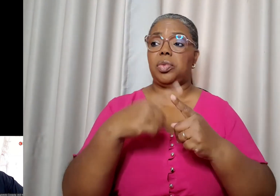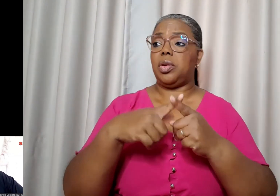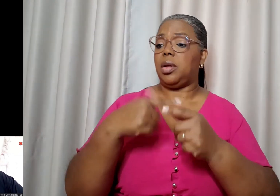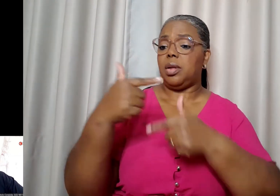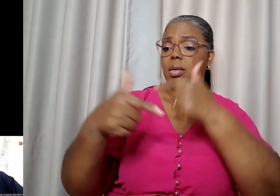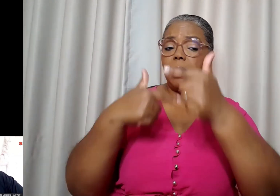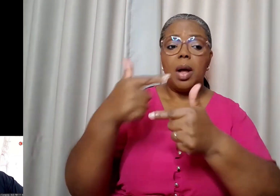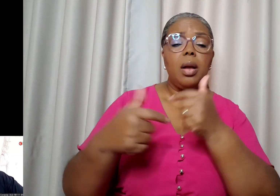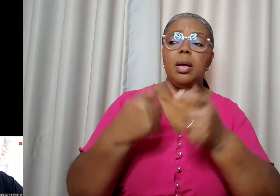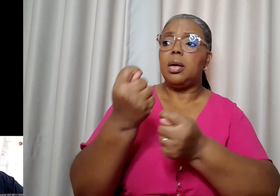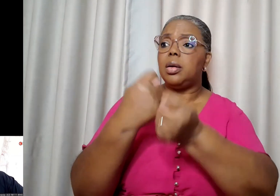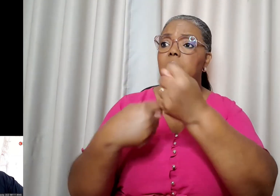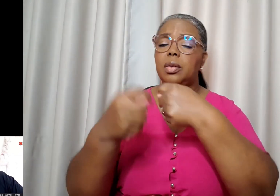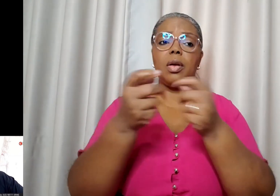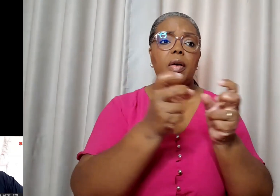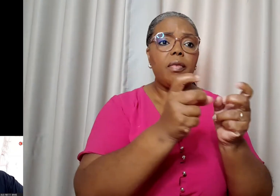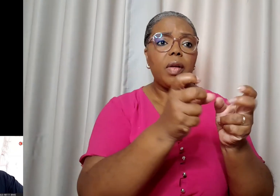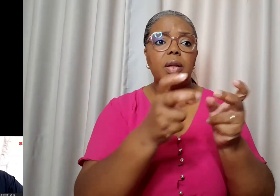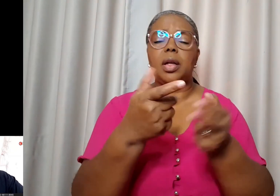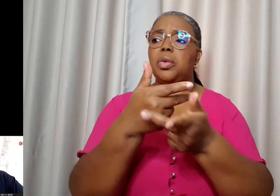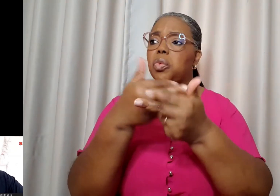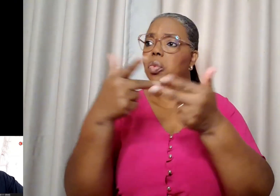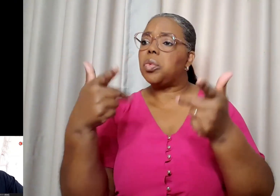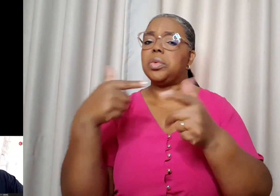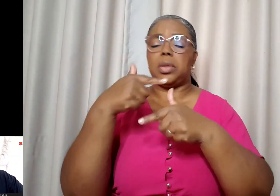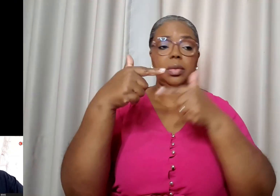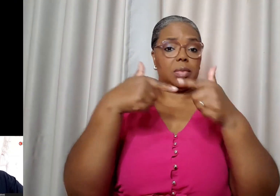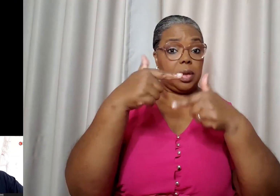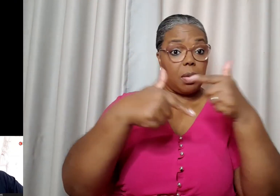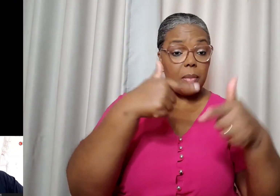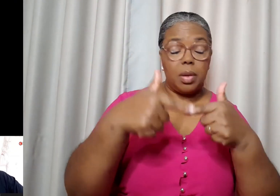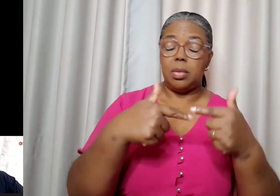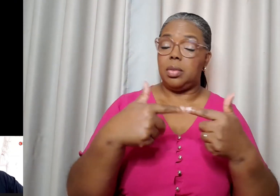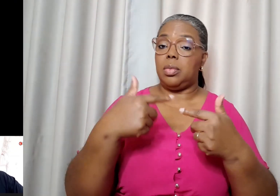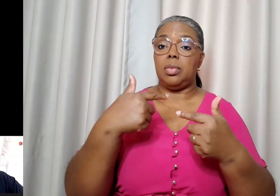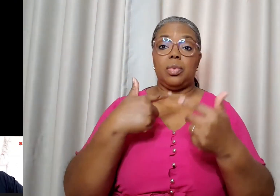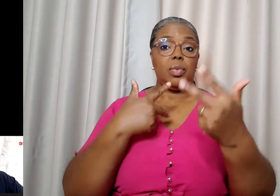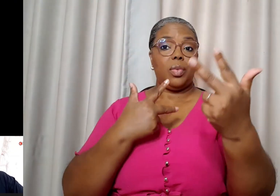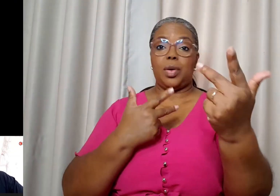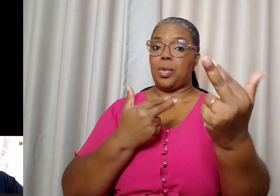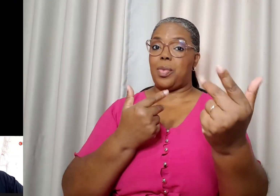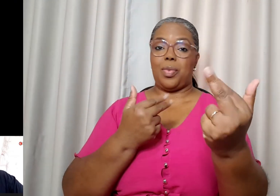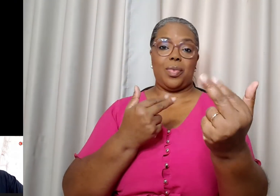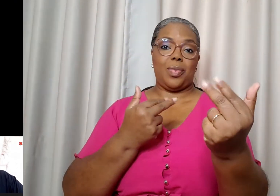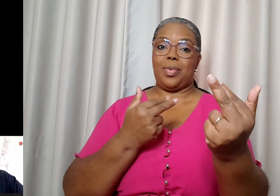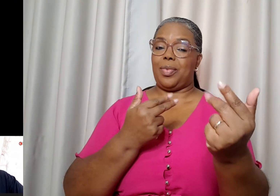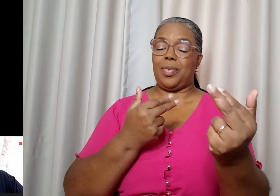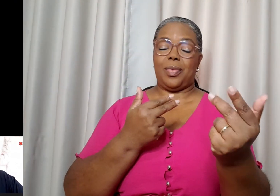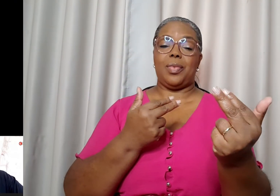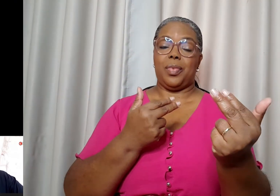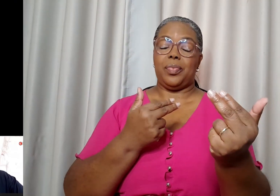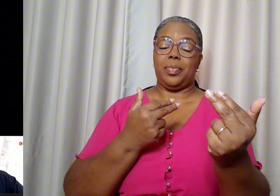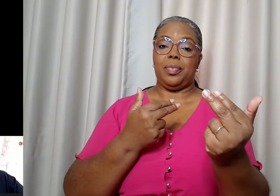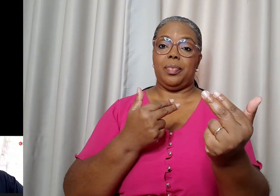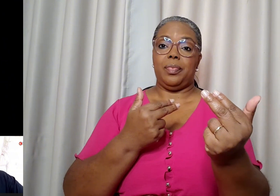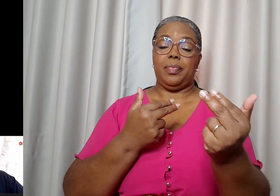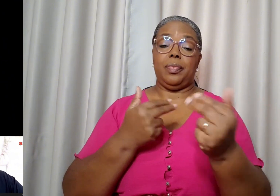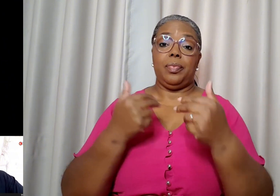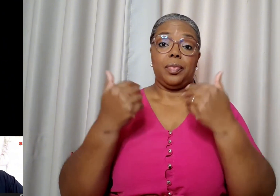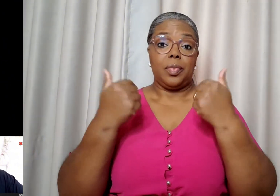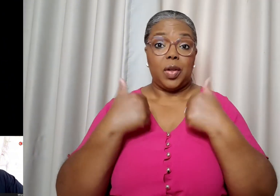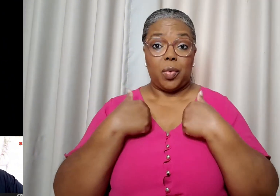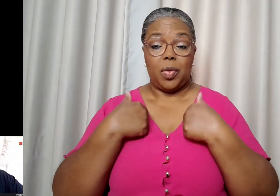vendendo serviço, como você, como eu. Eu me vejo muito